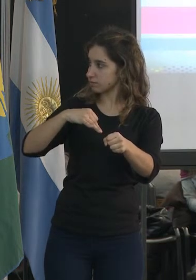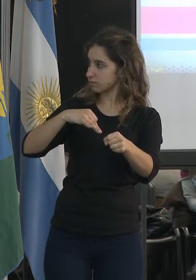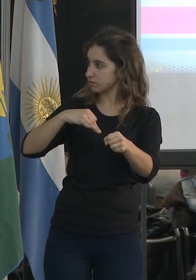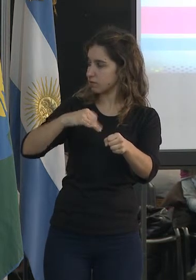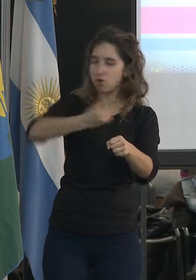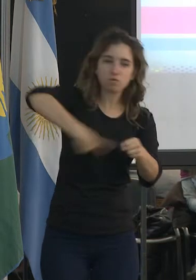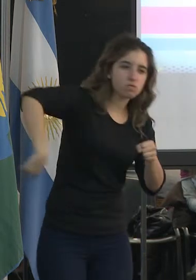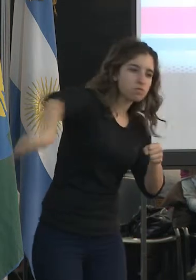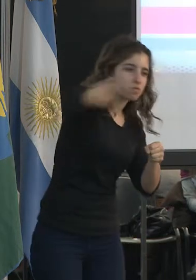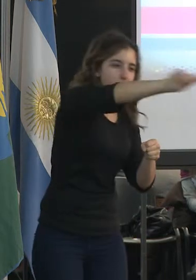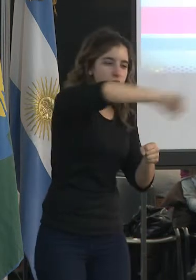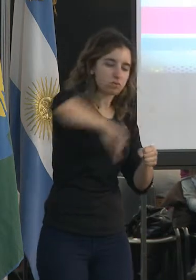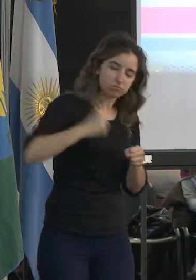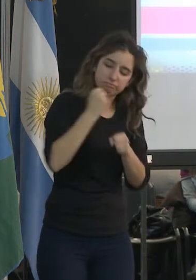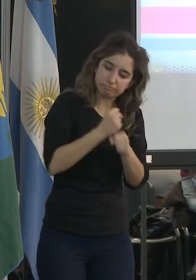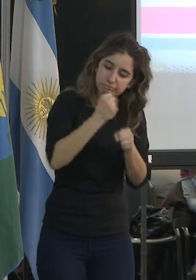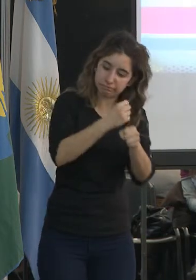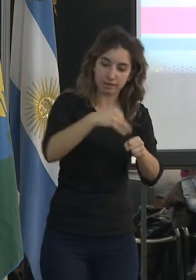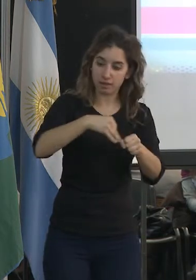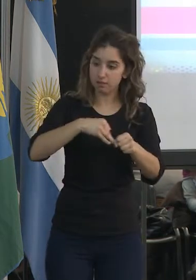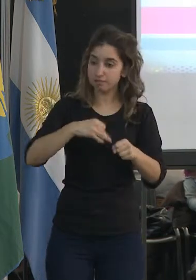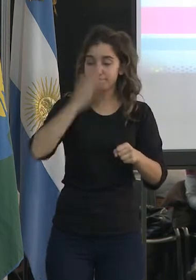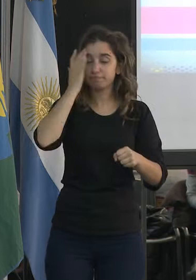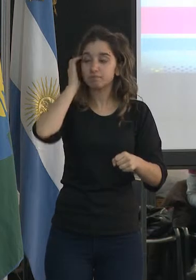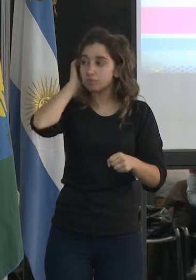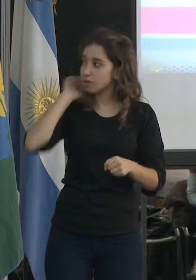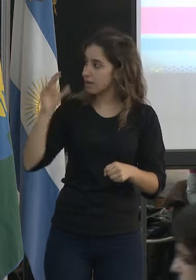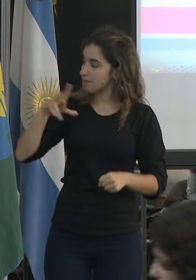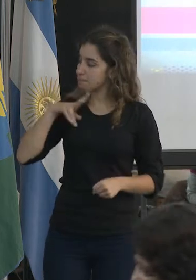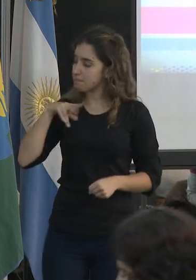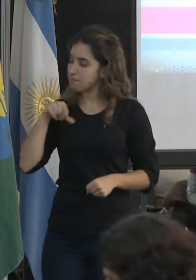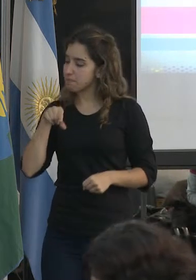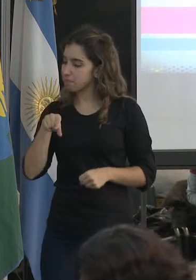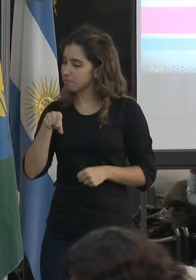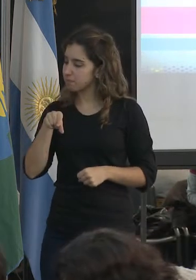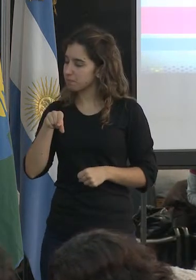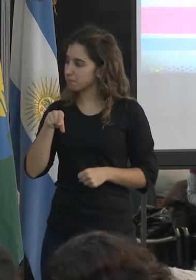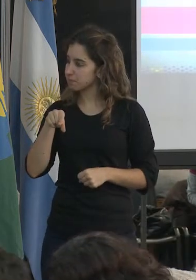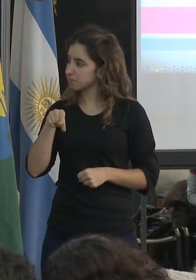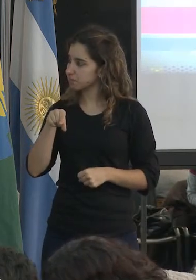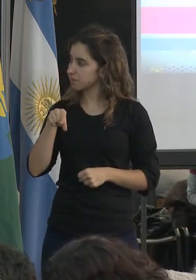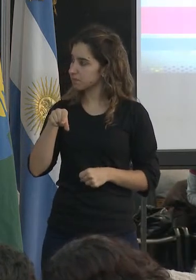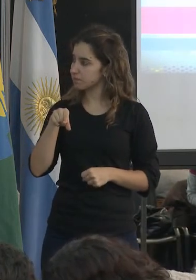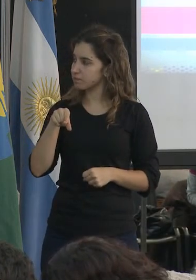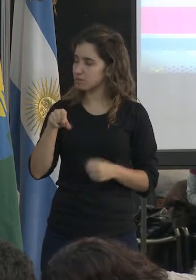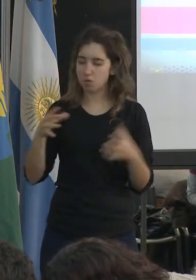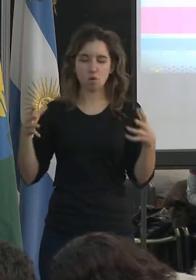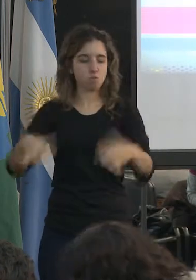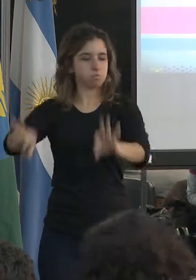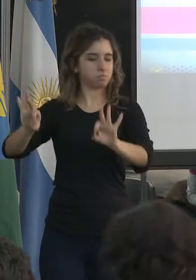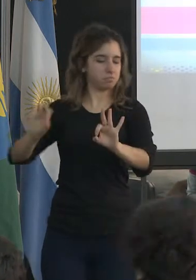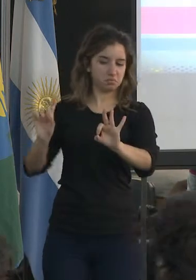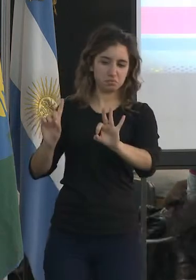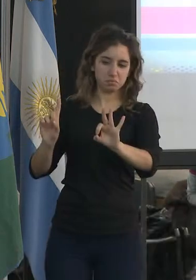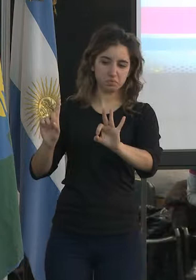todos nosotros. Y también es cierto que el sector privado no es todo, a pesar de que es con fines de lucro, no es